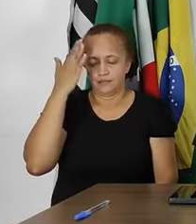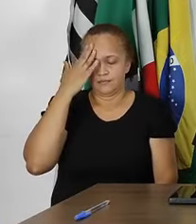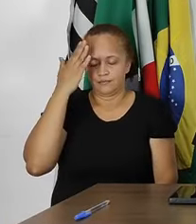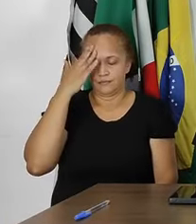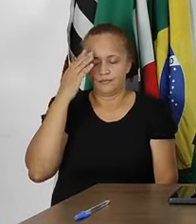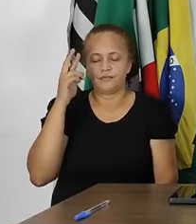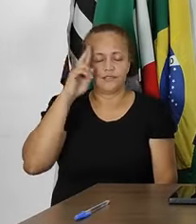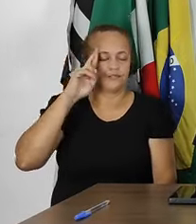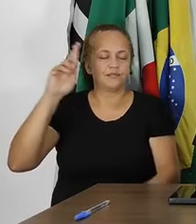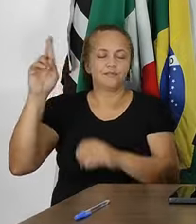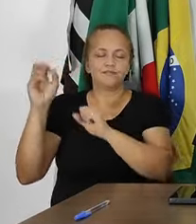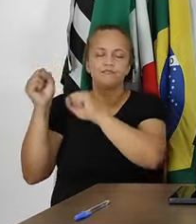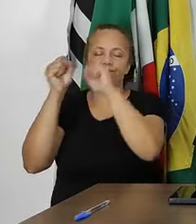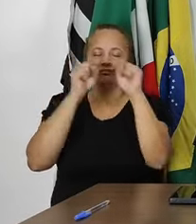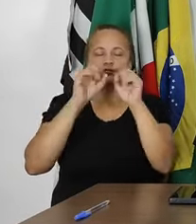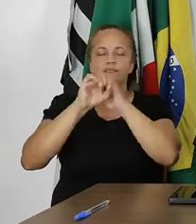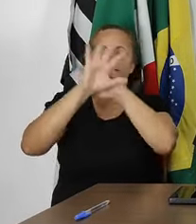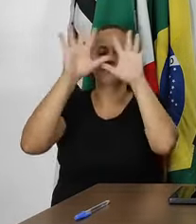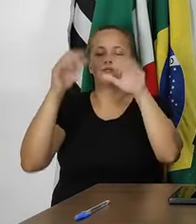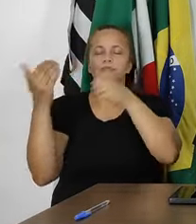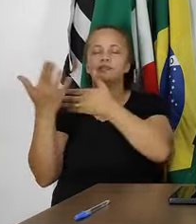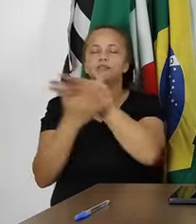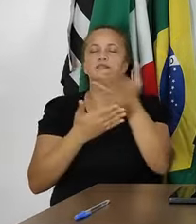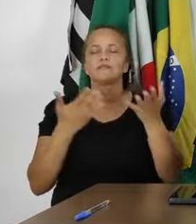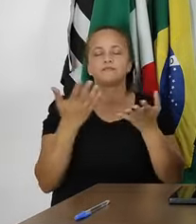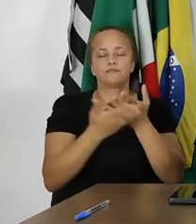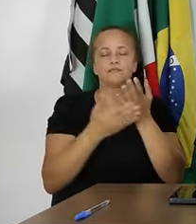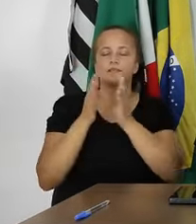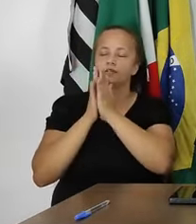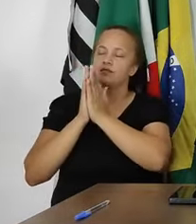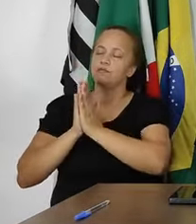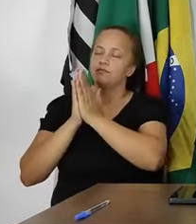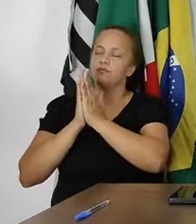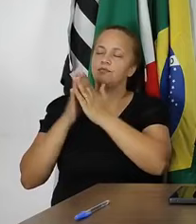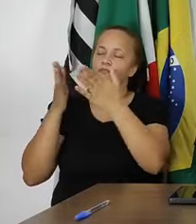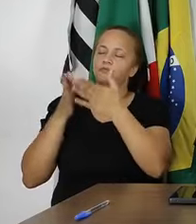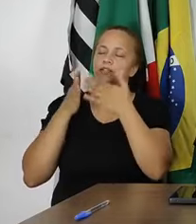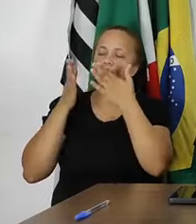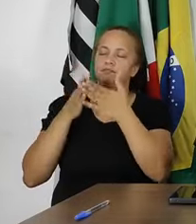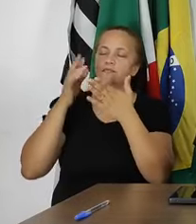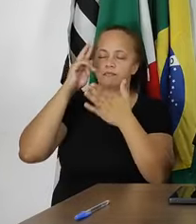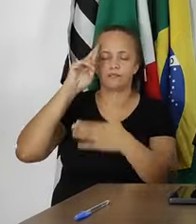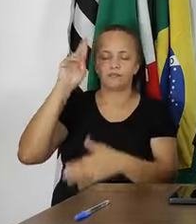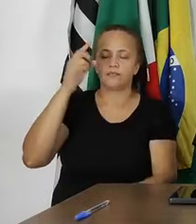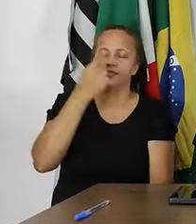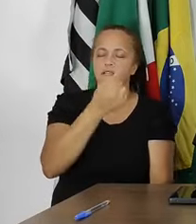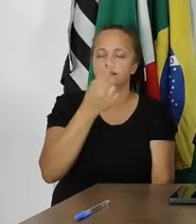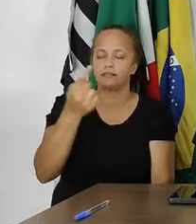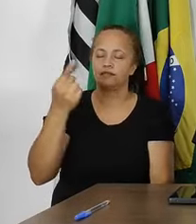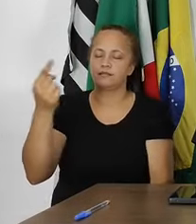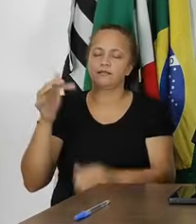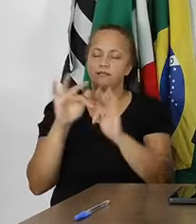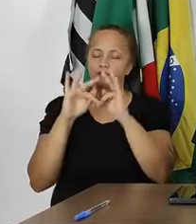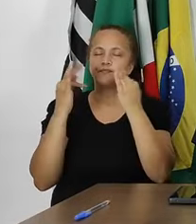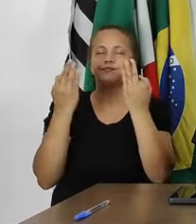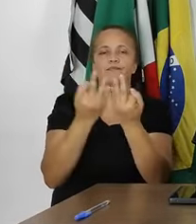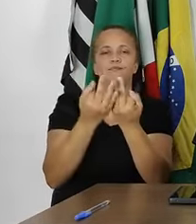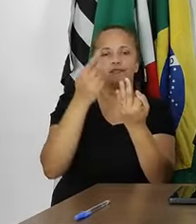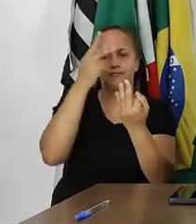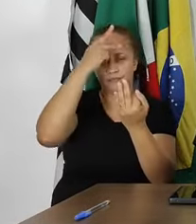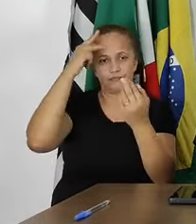pelo poder da sua glória. Eu oro, Pai, pedindo ao Senhor que cada família representada, aqueles que nos